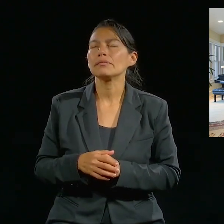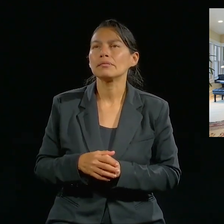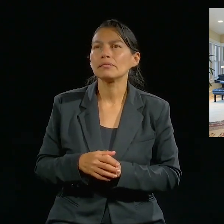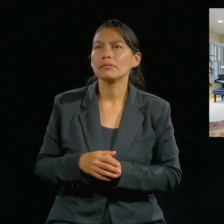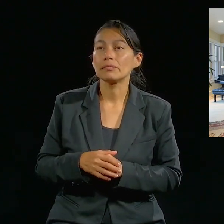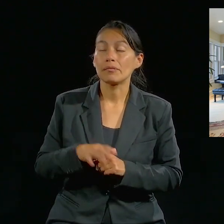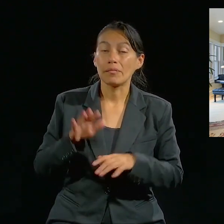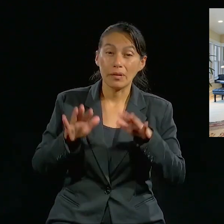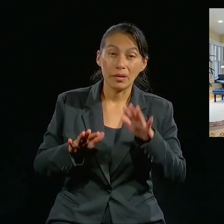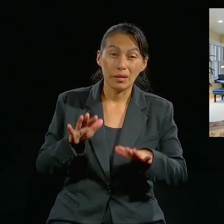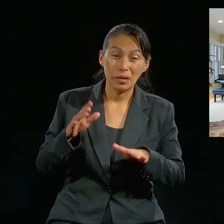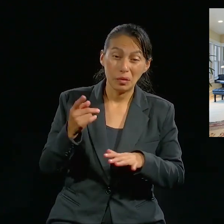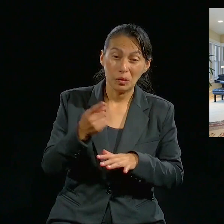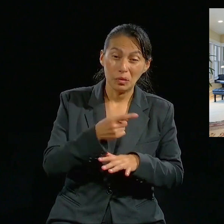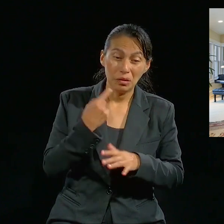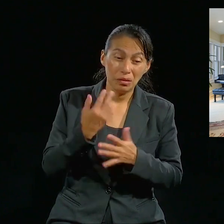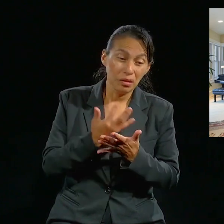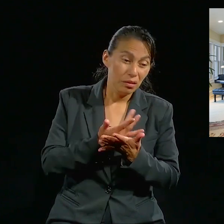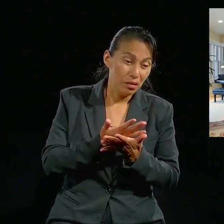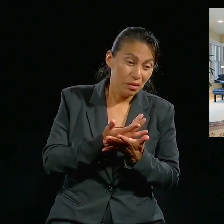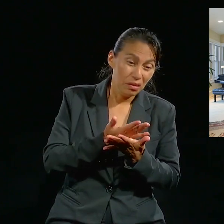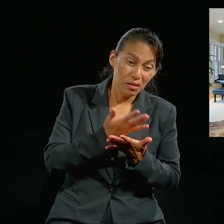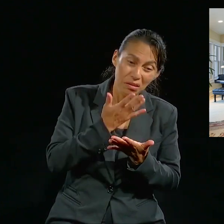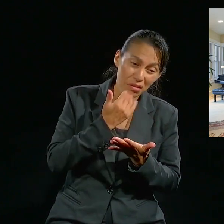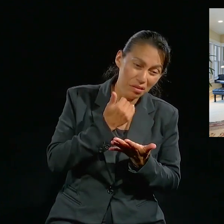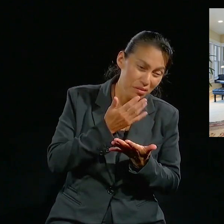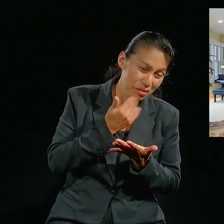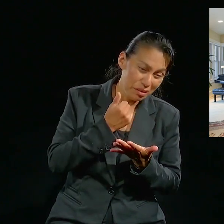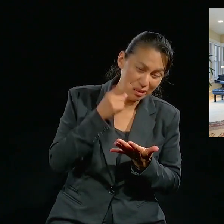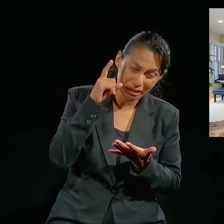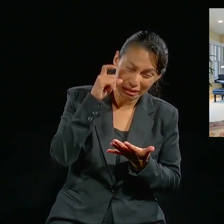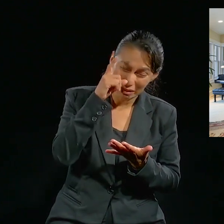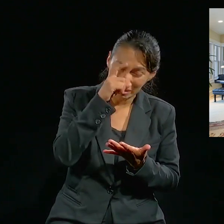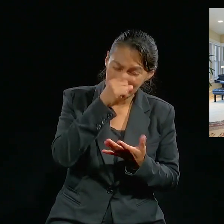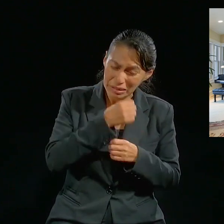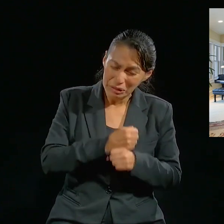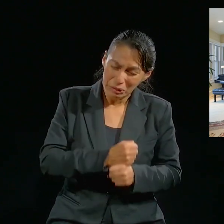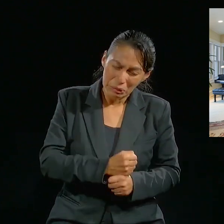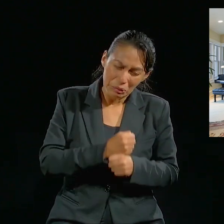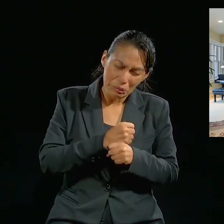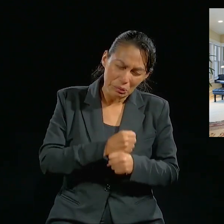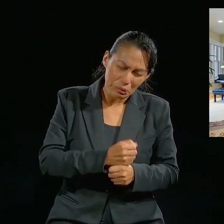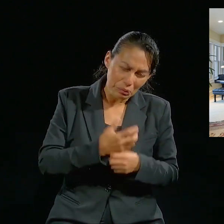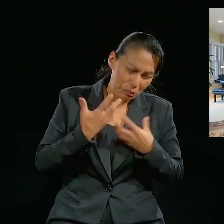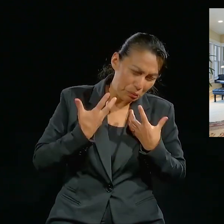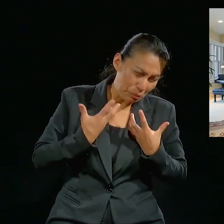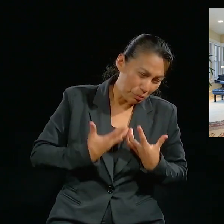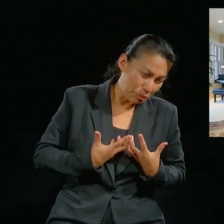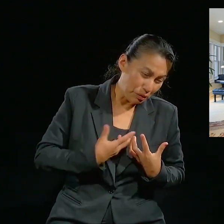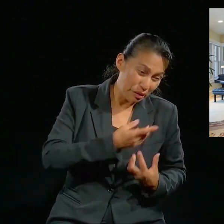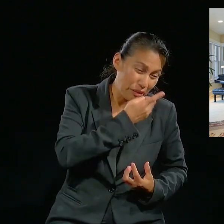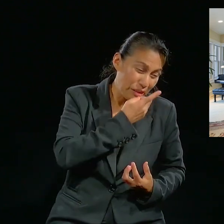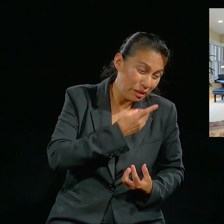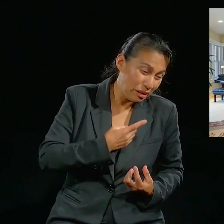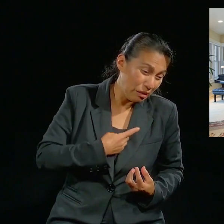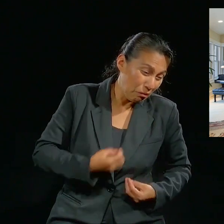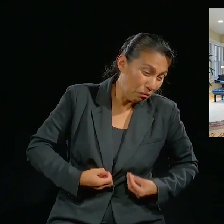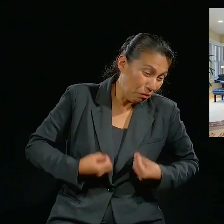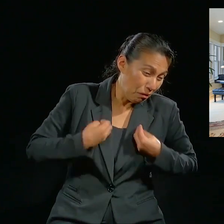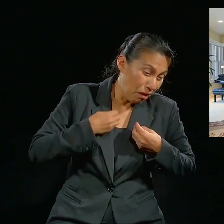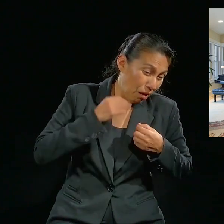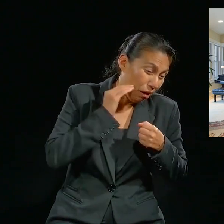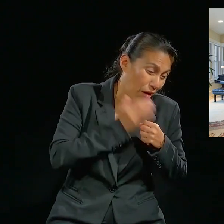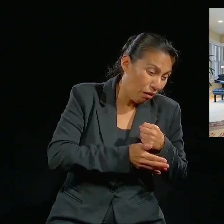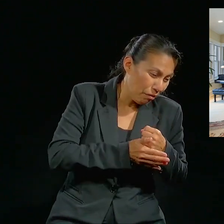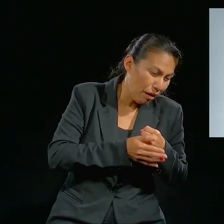y que aunque nosotros ya no veamos esperanza en la situación en la que estamos pasando aunque nos digan que la vida se